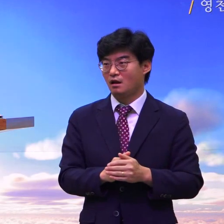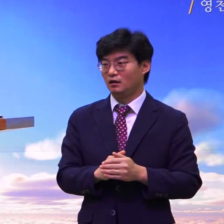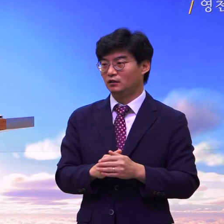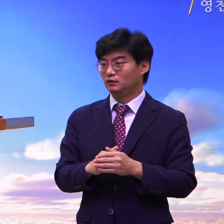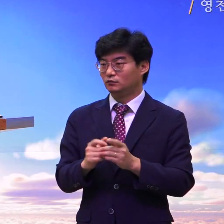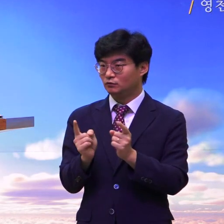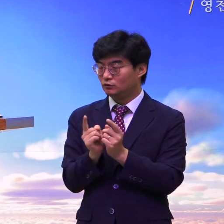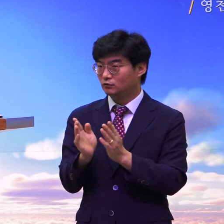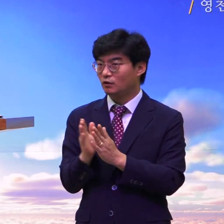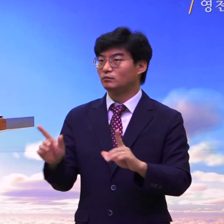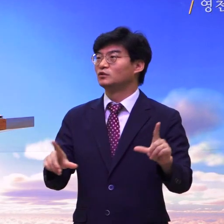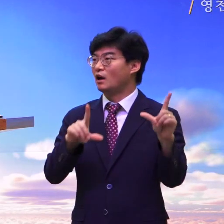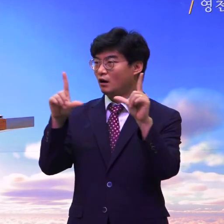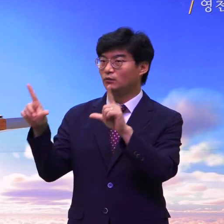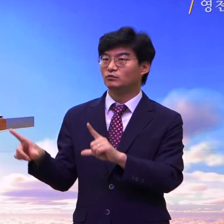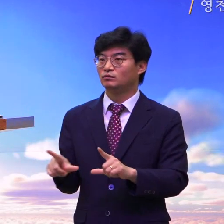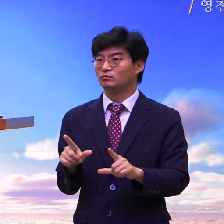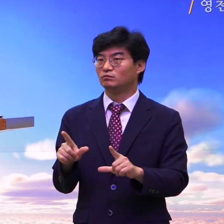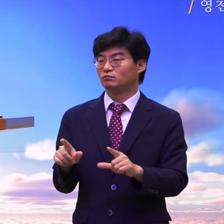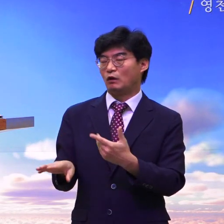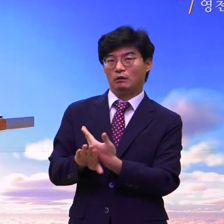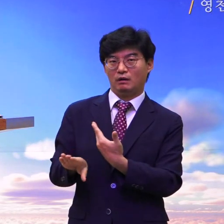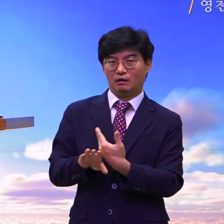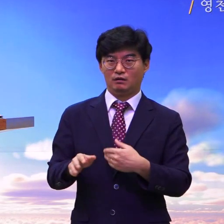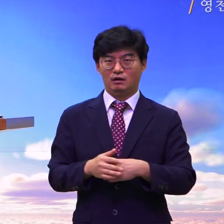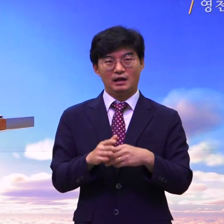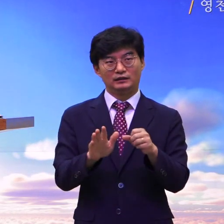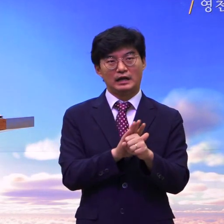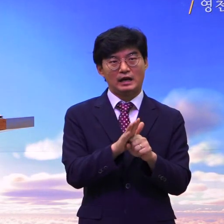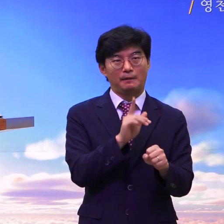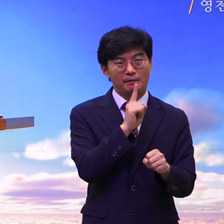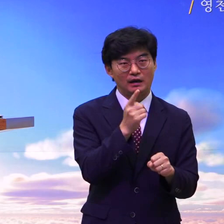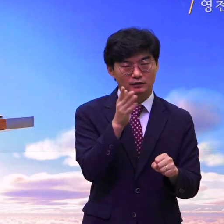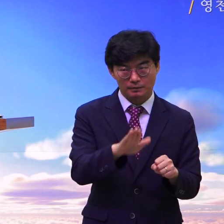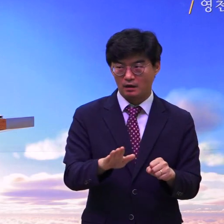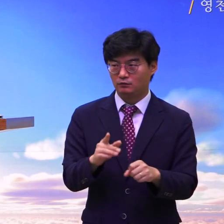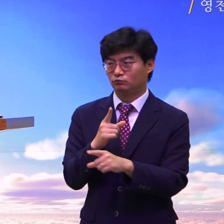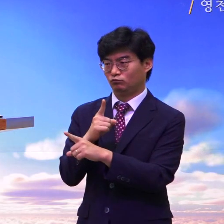대해서 이야기하면서도 미워하는 것이 현실입니다.